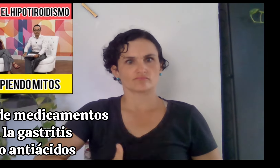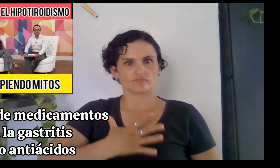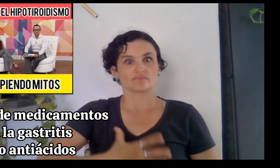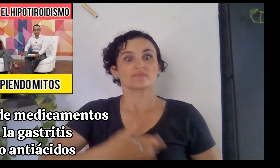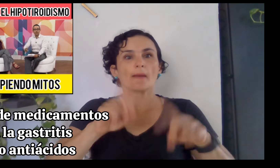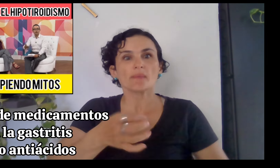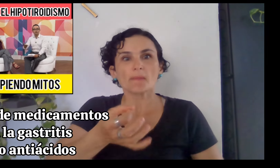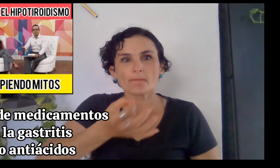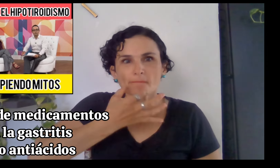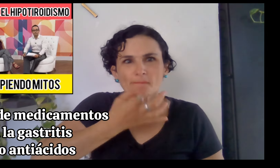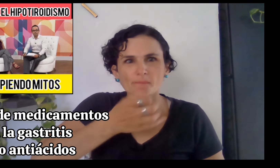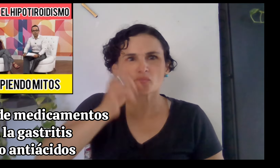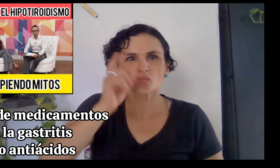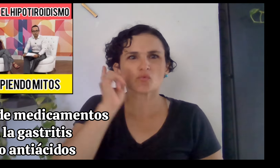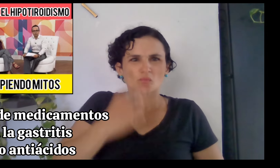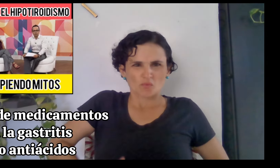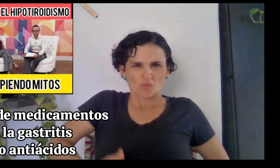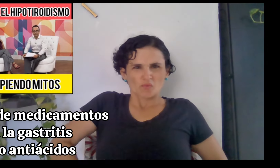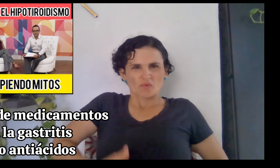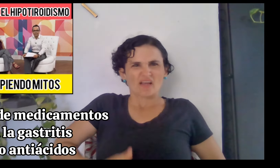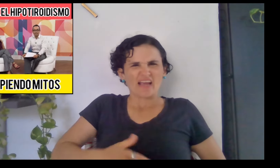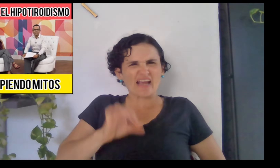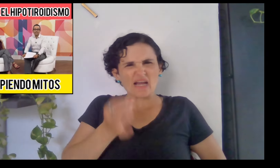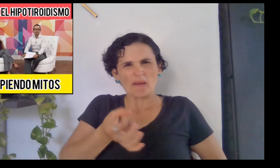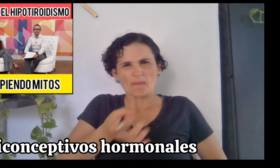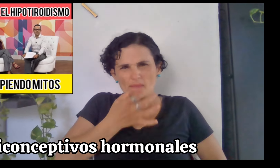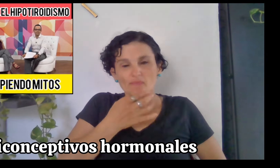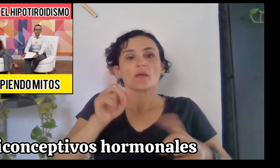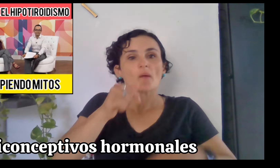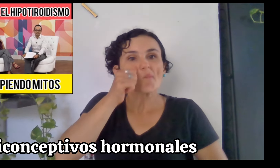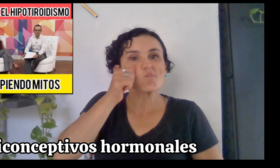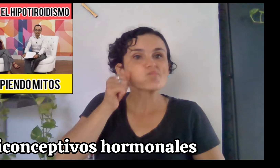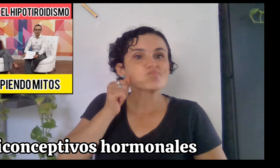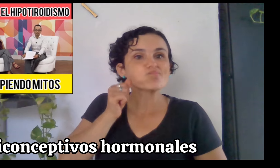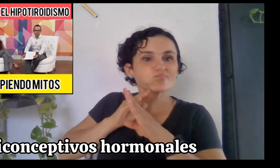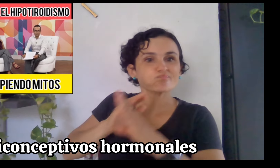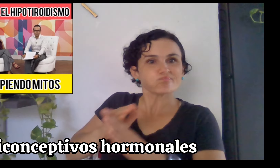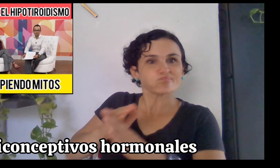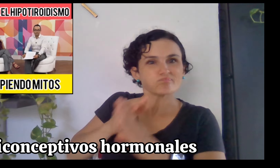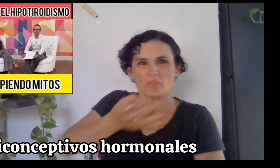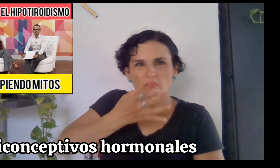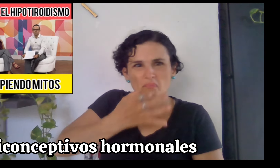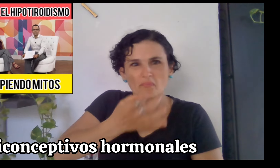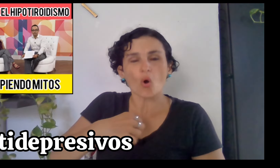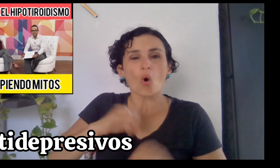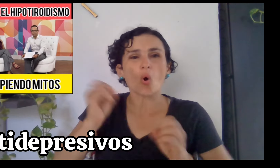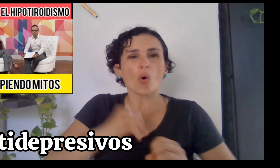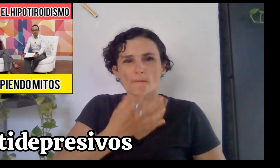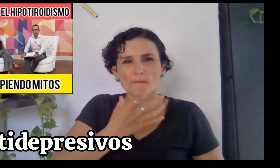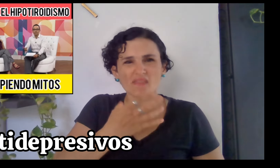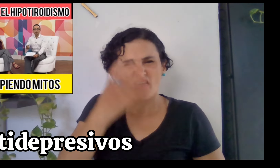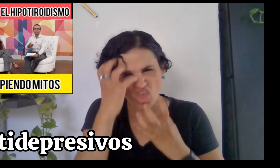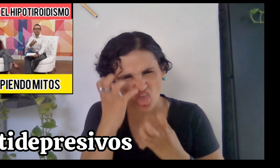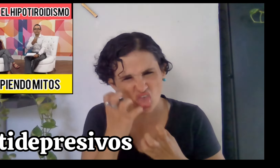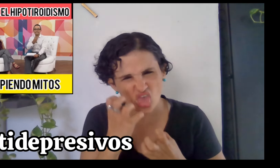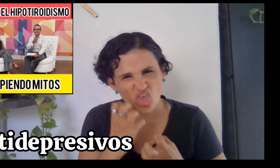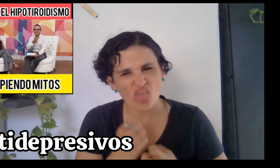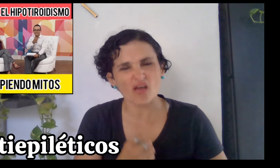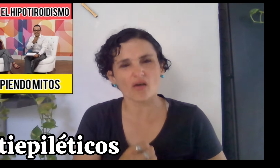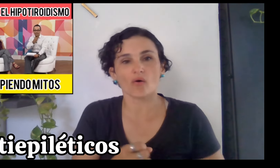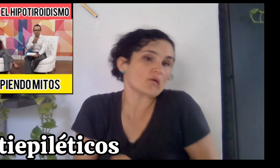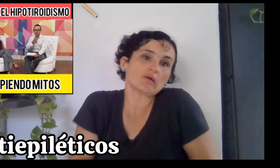los antiácidos, los mismos anticonceptivos hormonales, medicamentos para la tristeza, como los antidepresivos, los antiepilépticos, cuando tienen